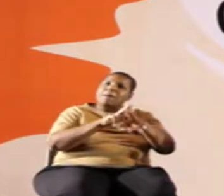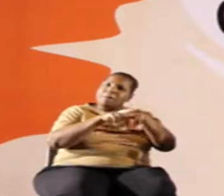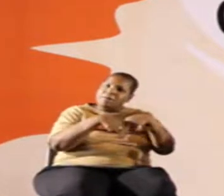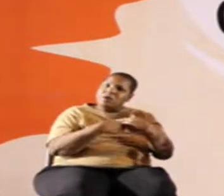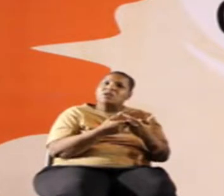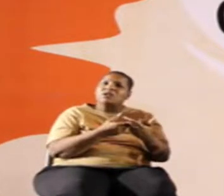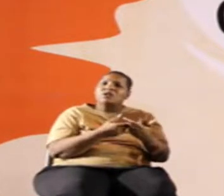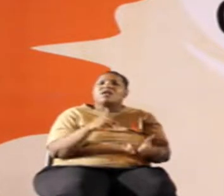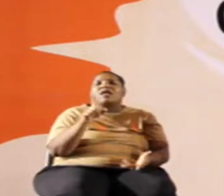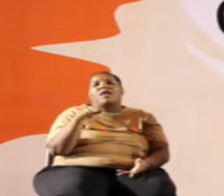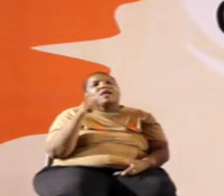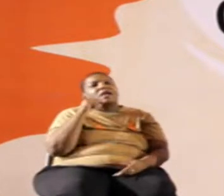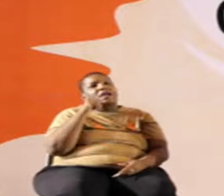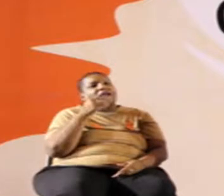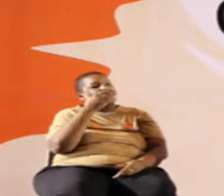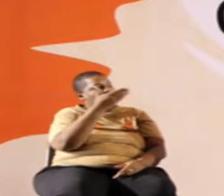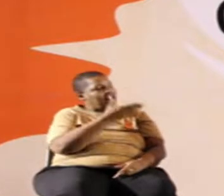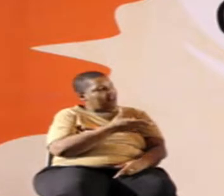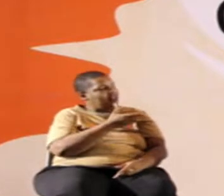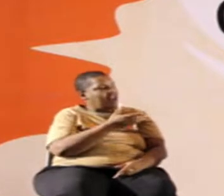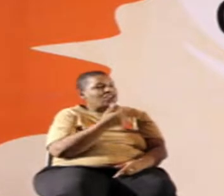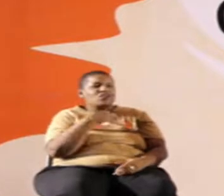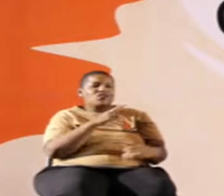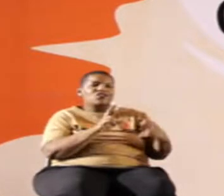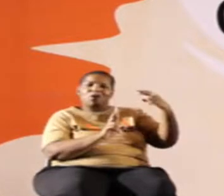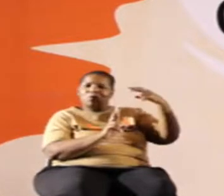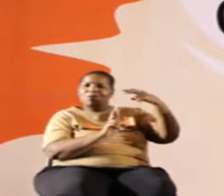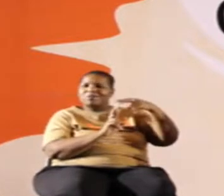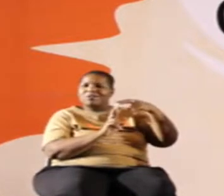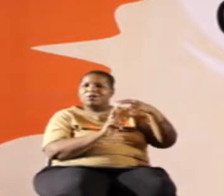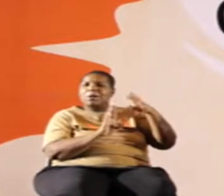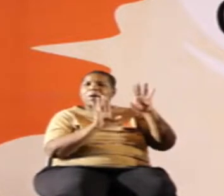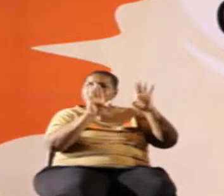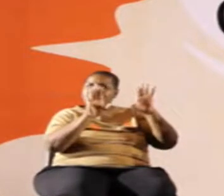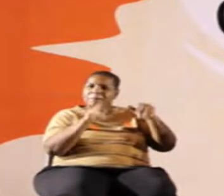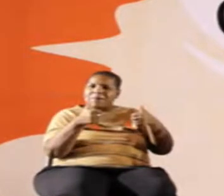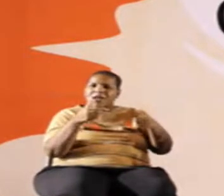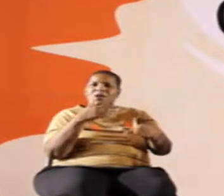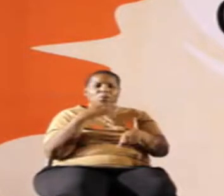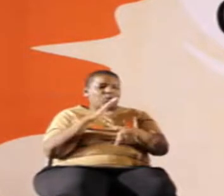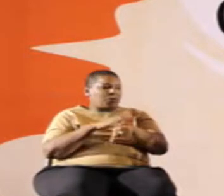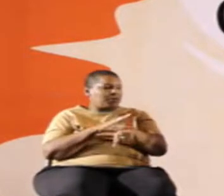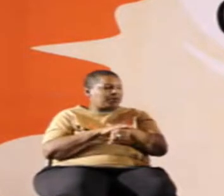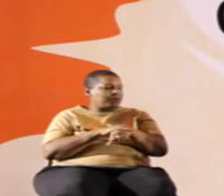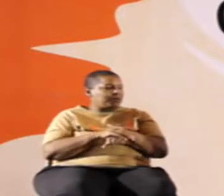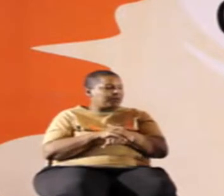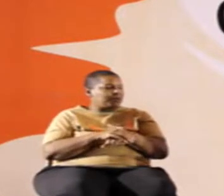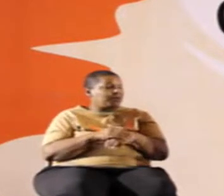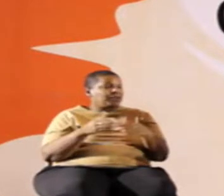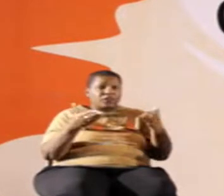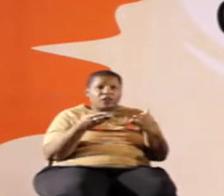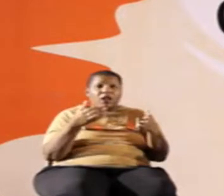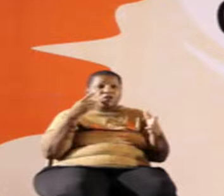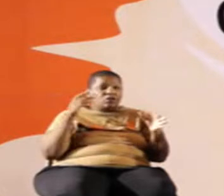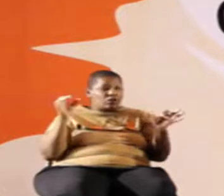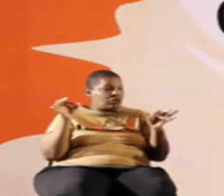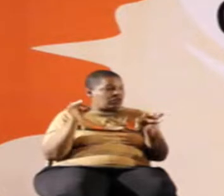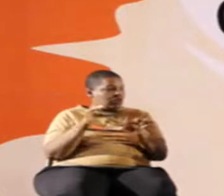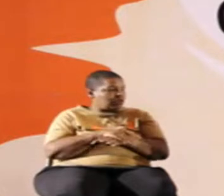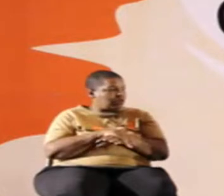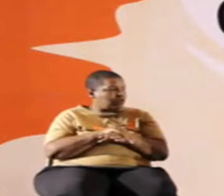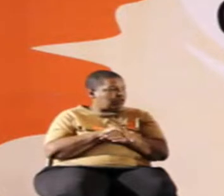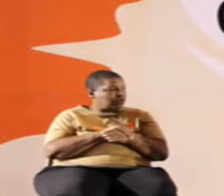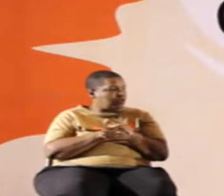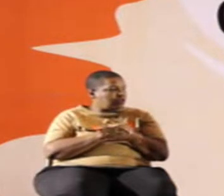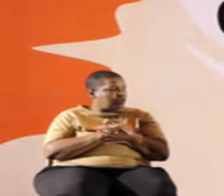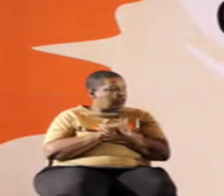que ela literalmente nos representou naquele momento. E agora, para a gente encaminhar para